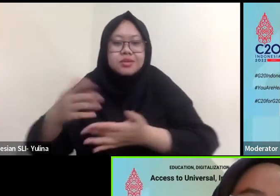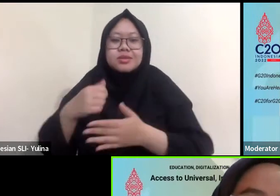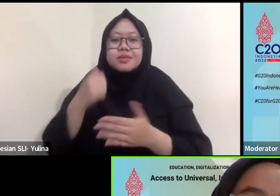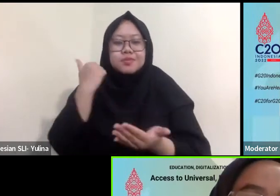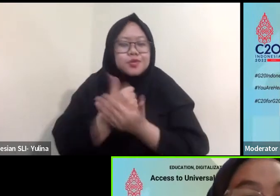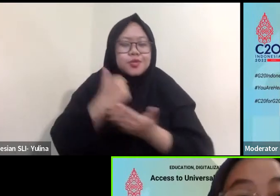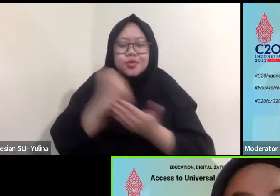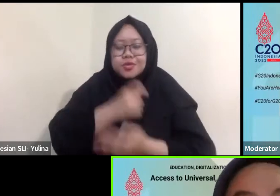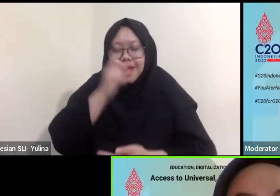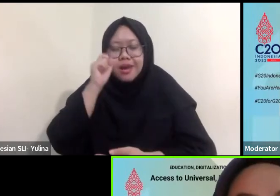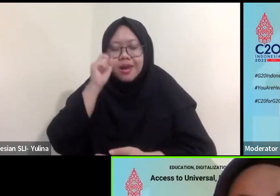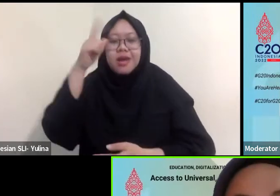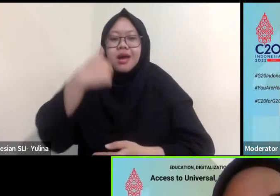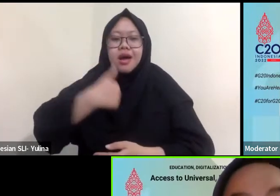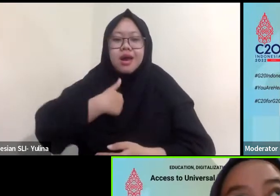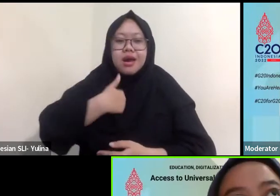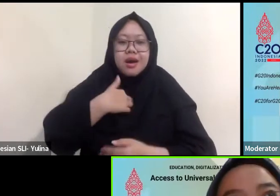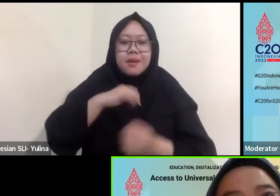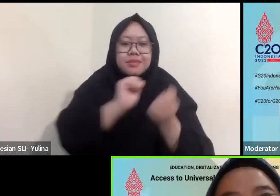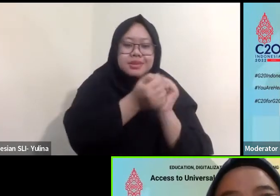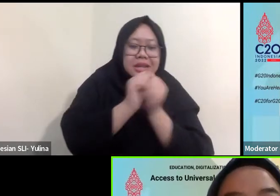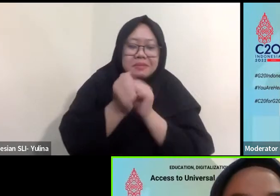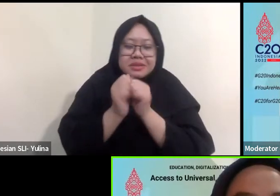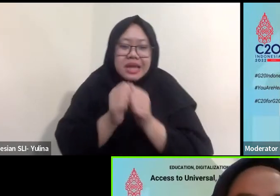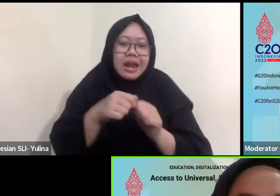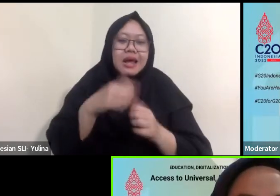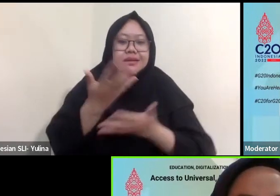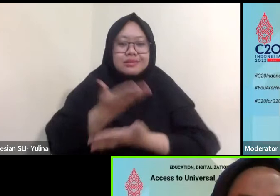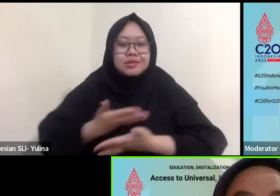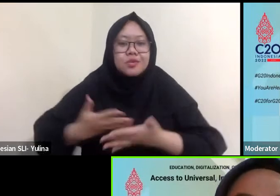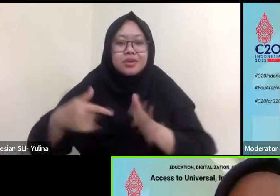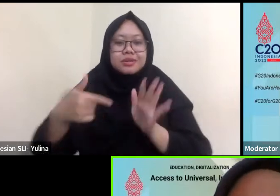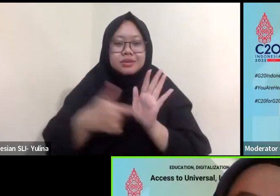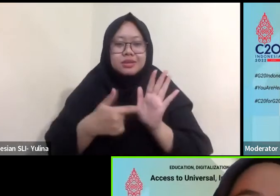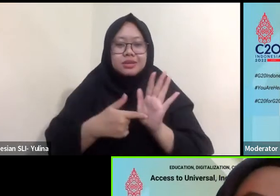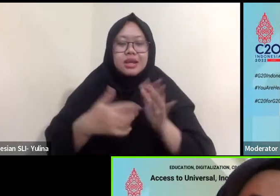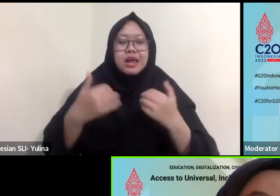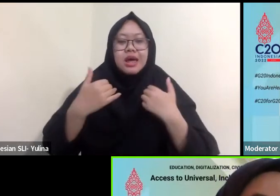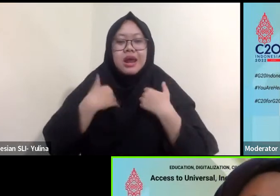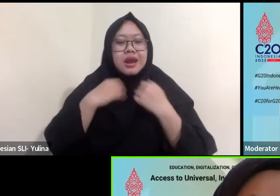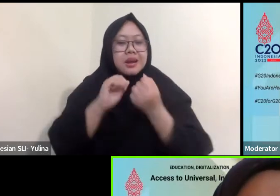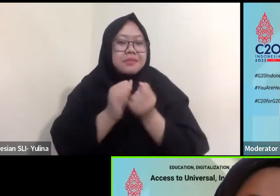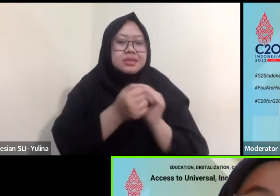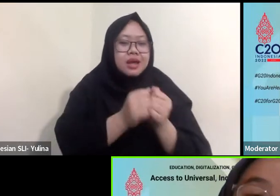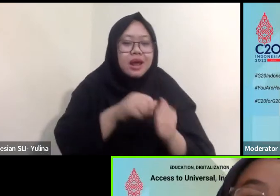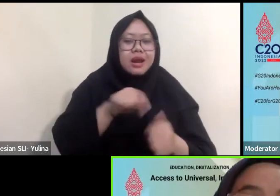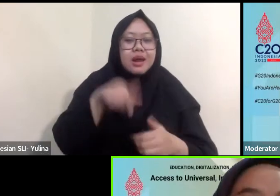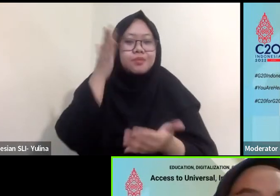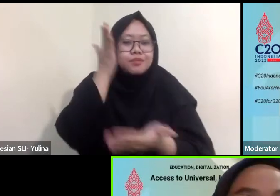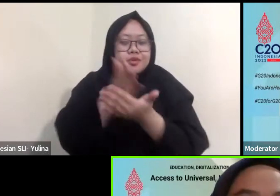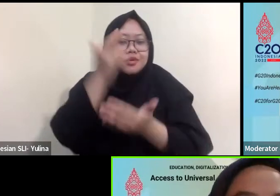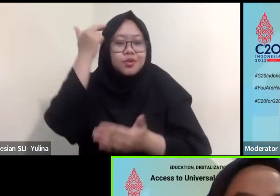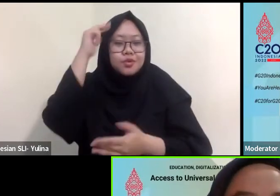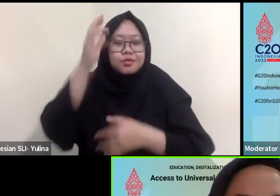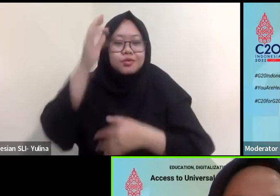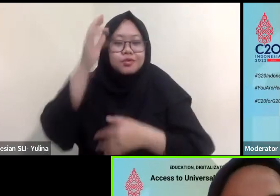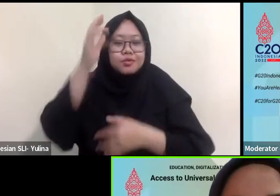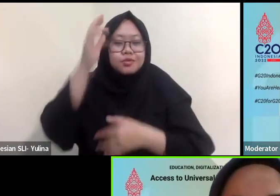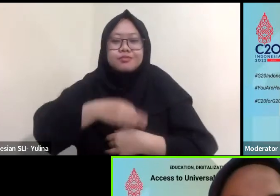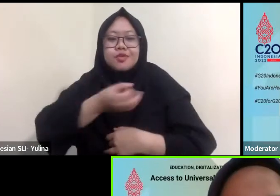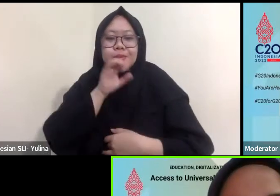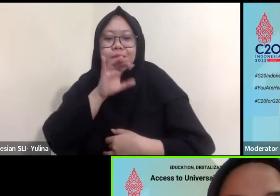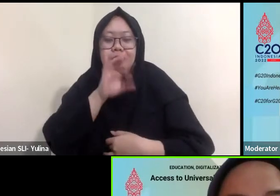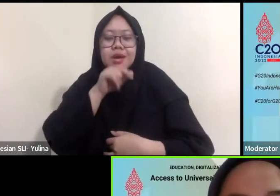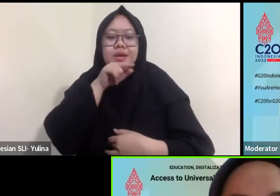kesadaran bahwasannya ada sesuatu yang nggak beres, ada sesuatu yang bermasalah dan mereka memutuskan untuk bersuara, itu